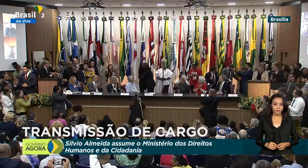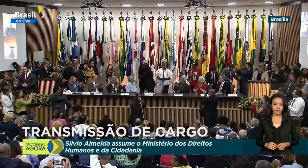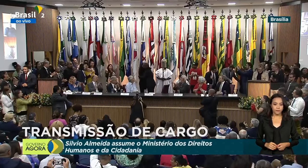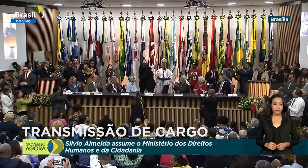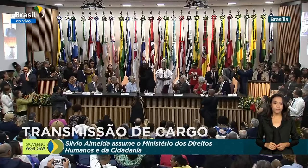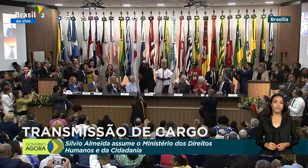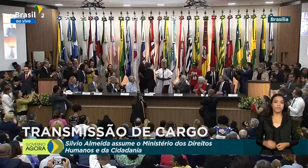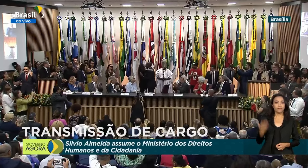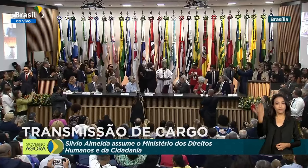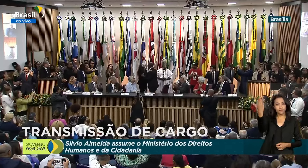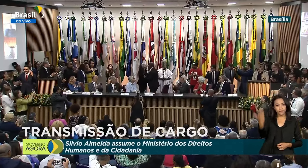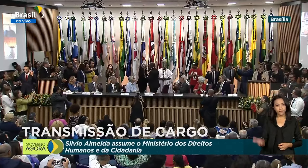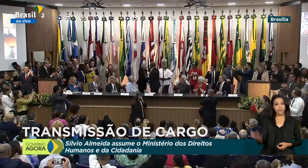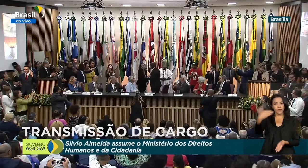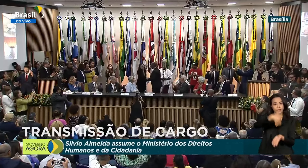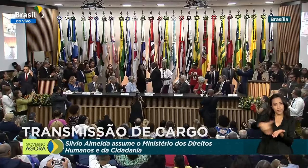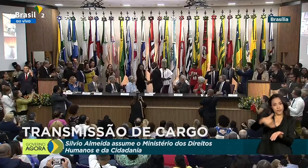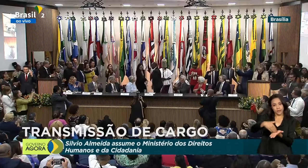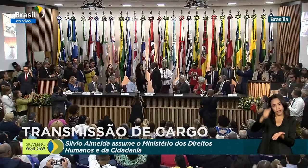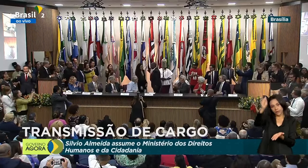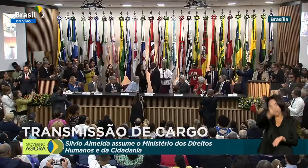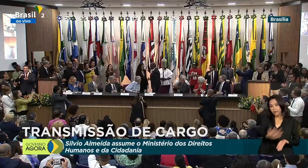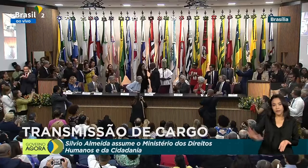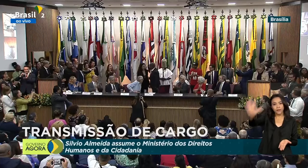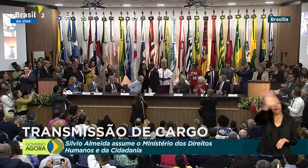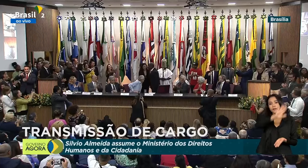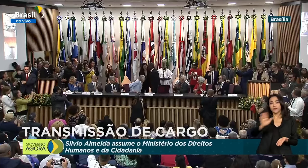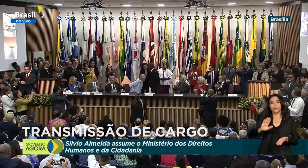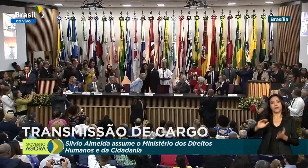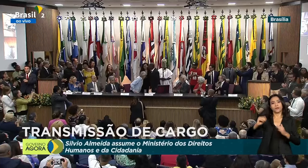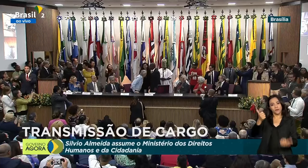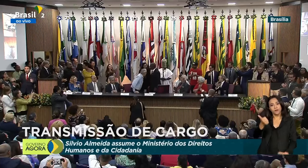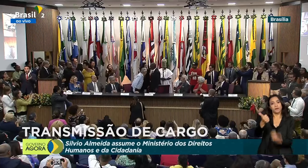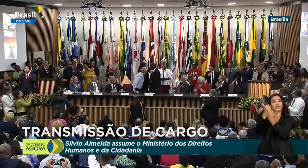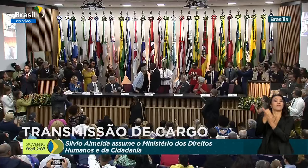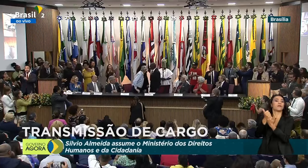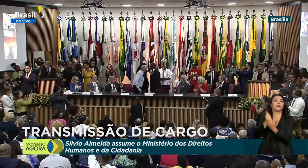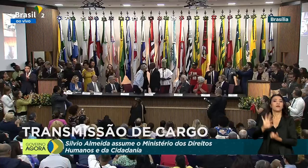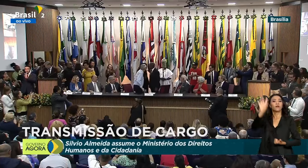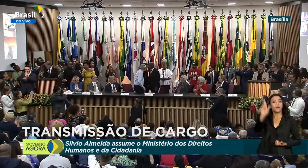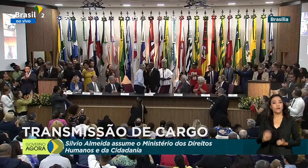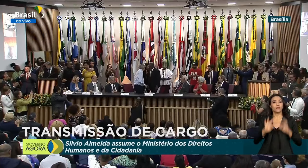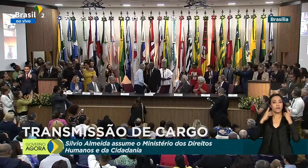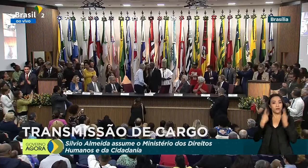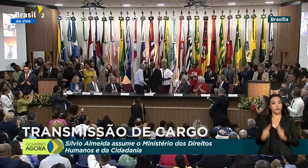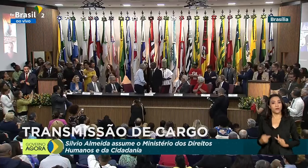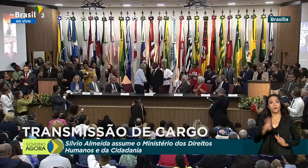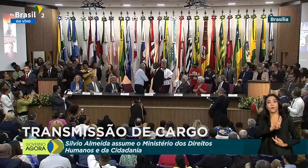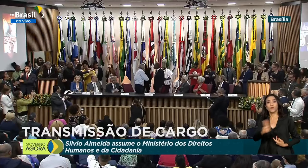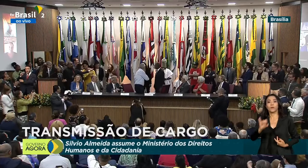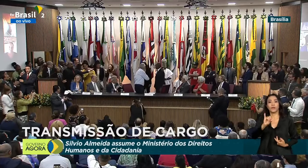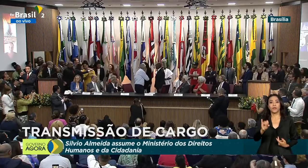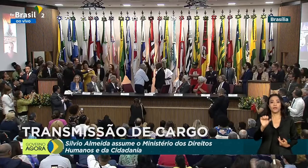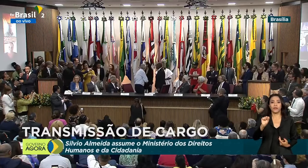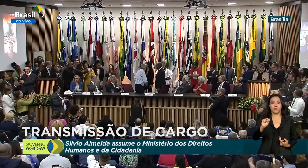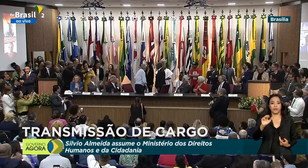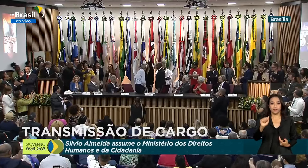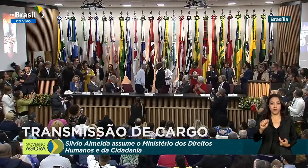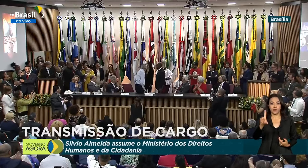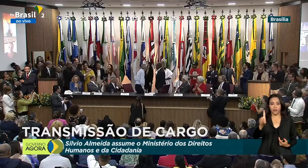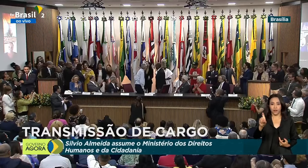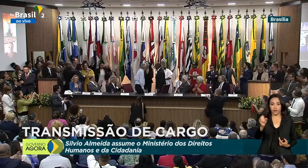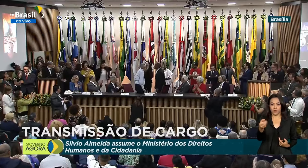a secretária Nacional de Promoção e defesa dos Direitos Humanos Isadora Brandão Araújo da